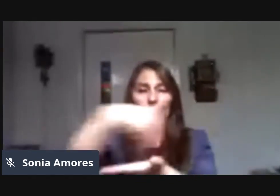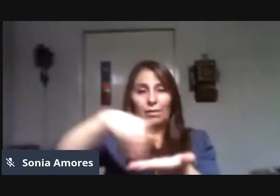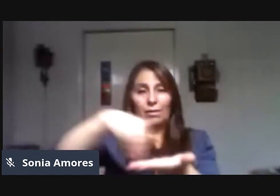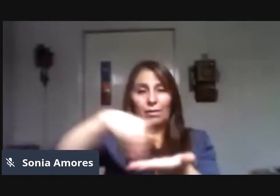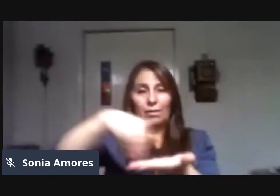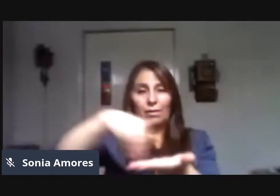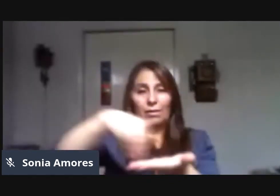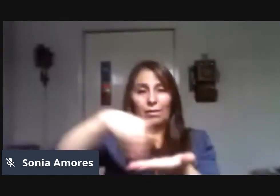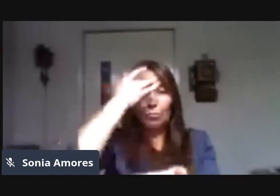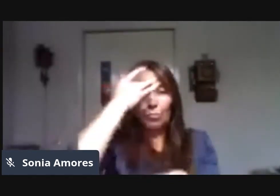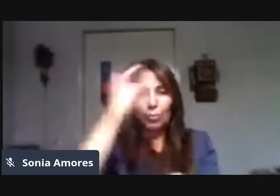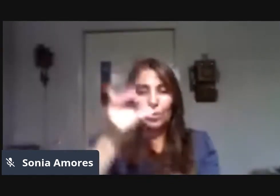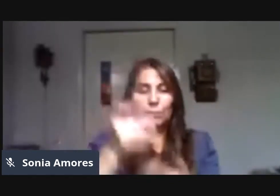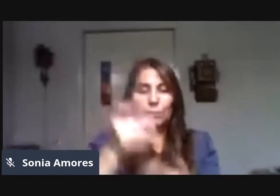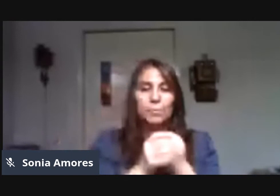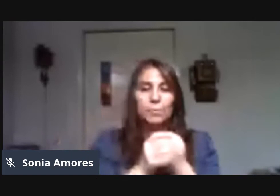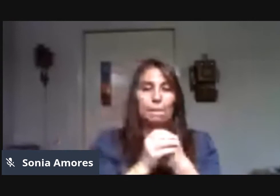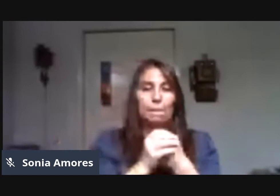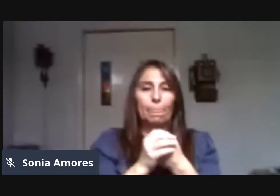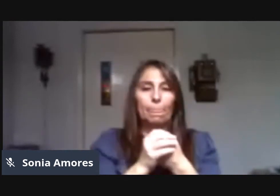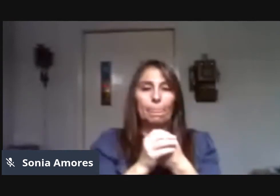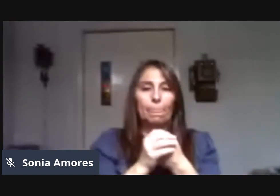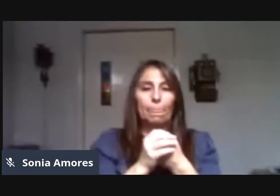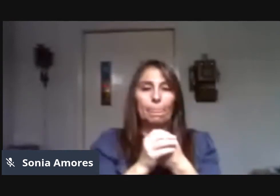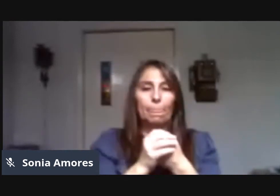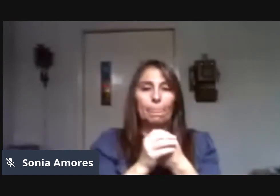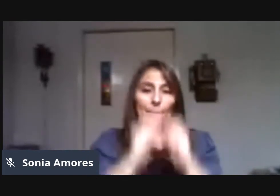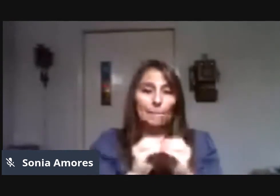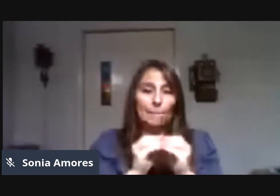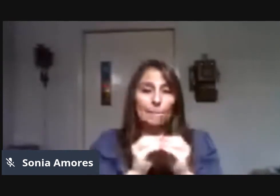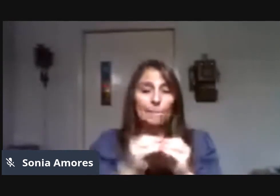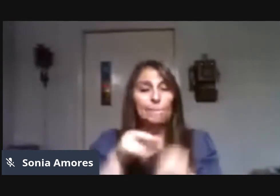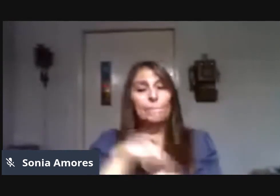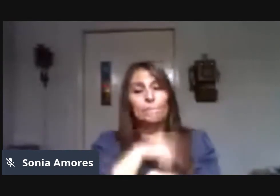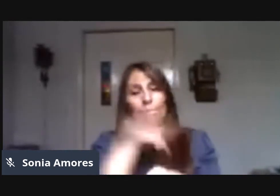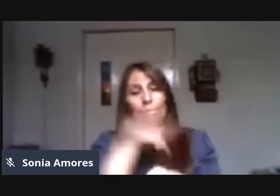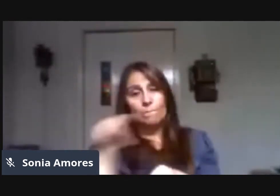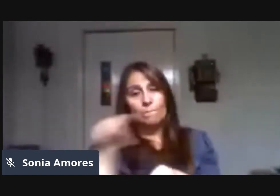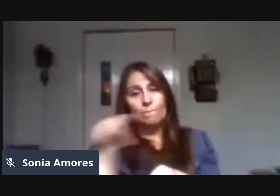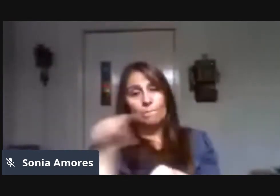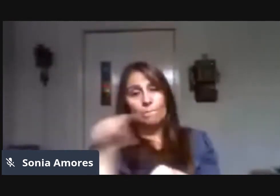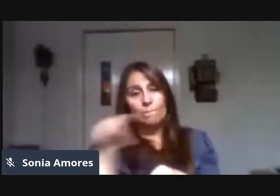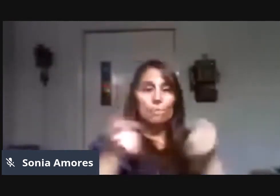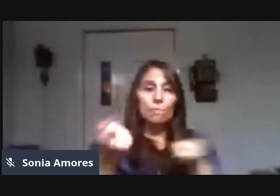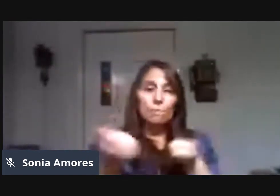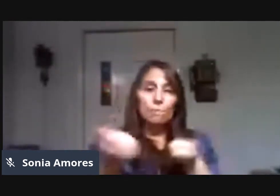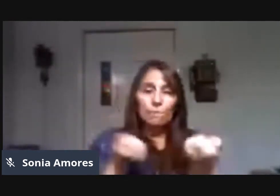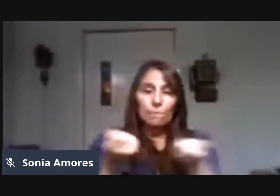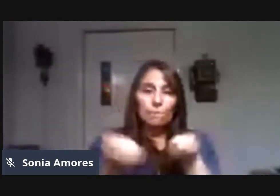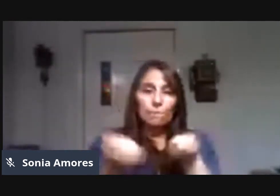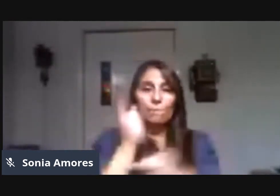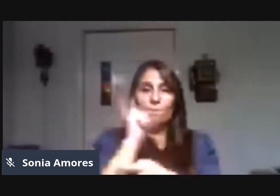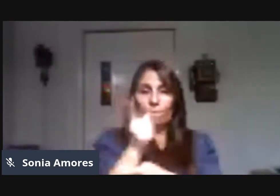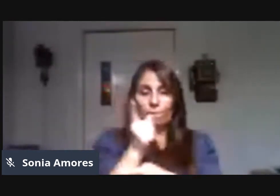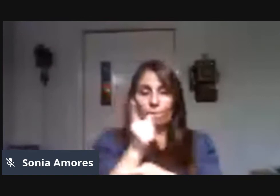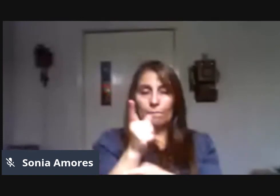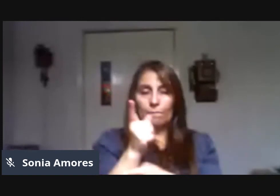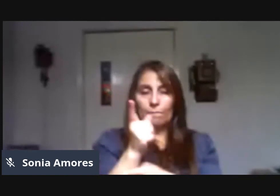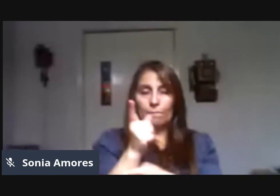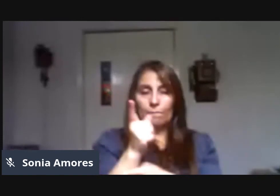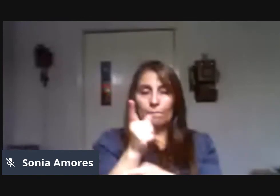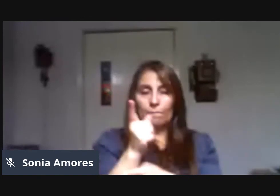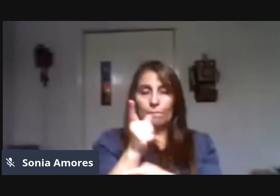porque es la manera en que nosotros no solo vamos a hacer control político, sino que en una